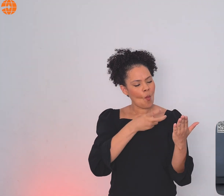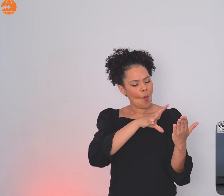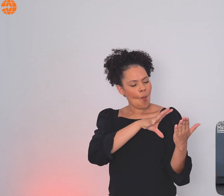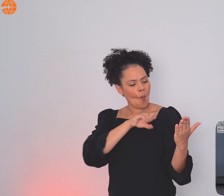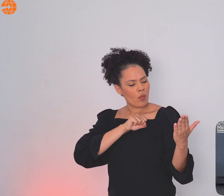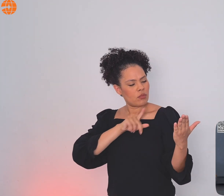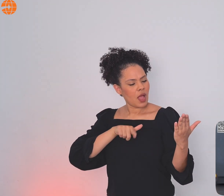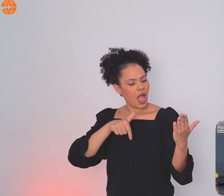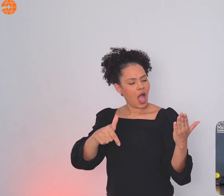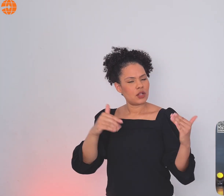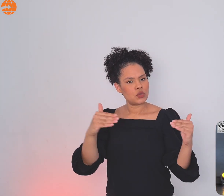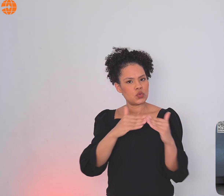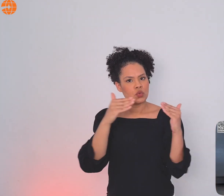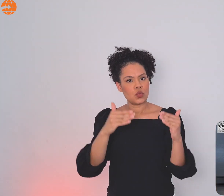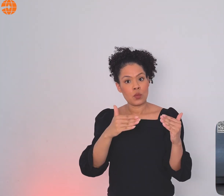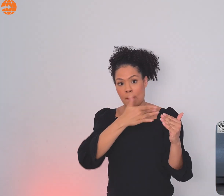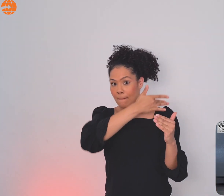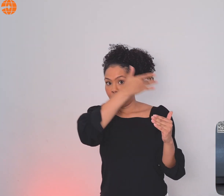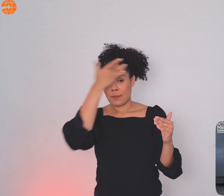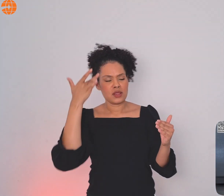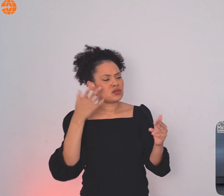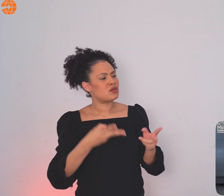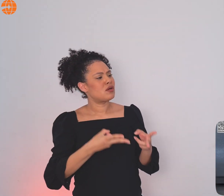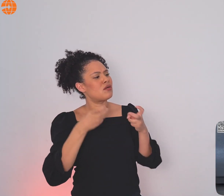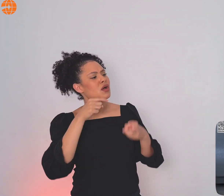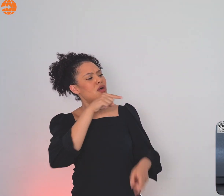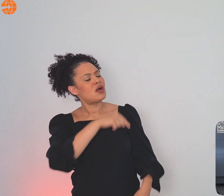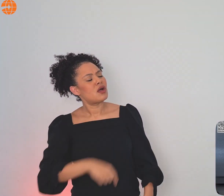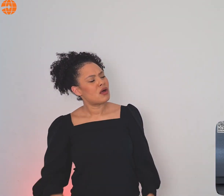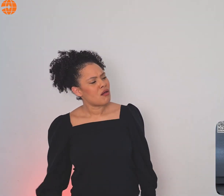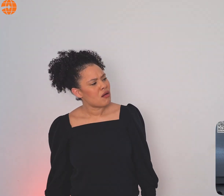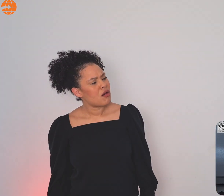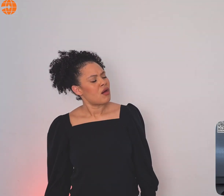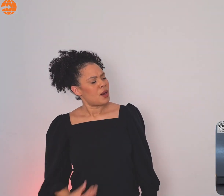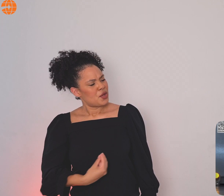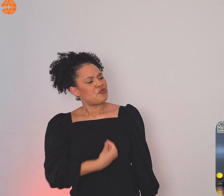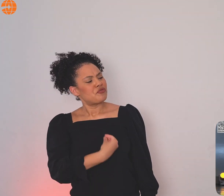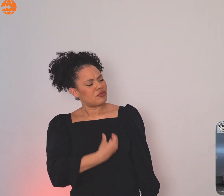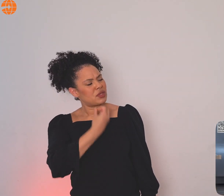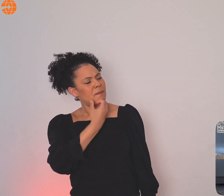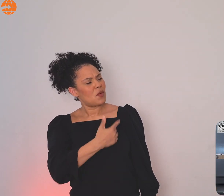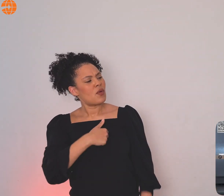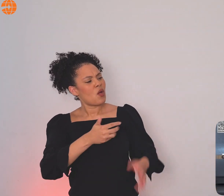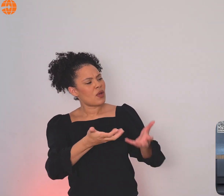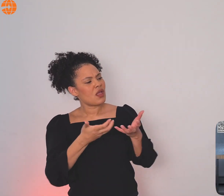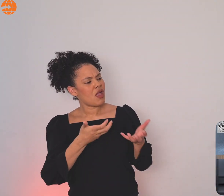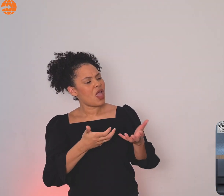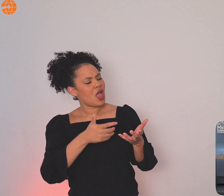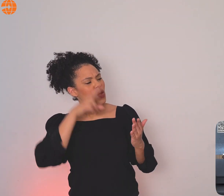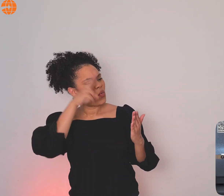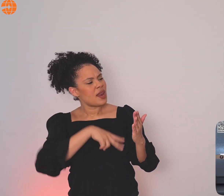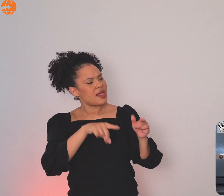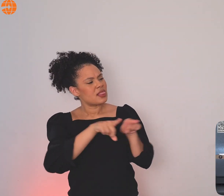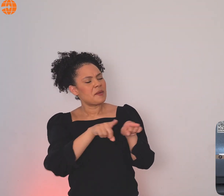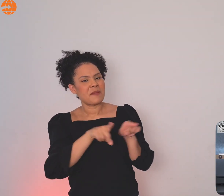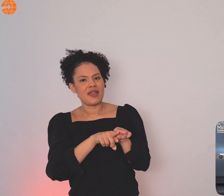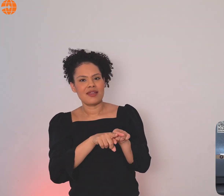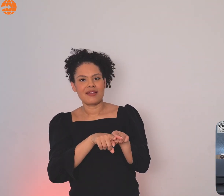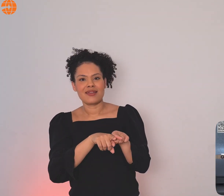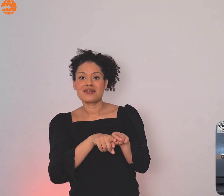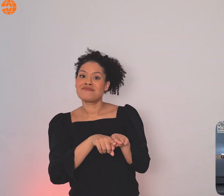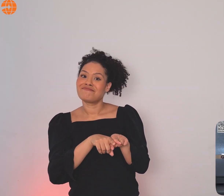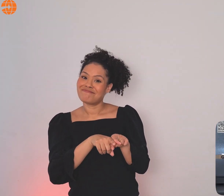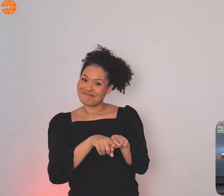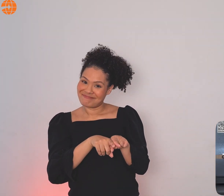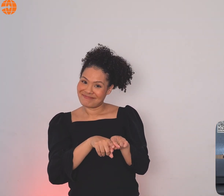a Bíblia e decide ler a Bíblia que você leu. É assim. Você é a Bíblia que as pessoas leem.